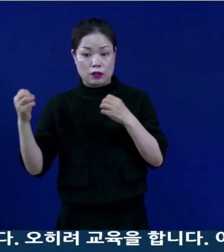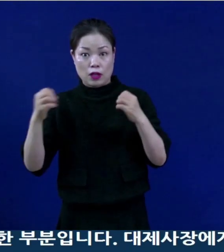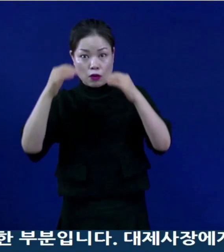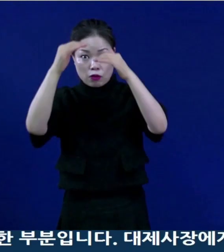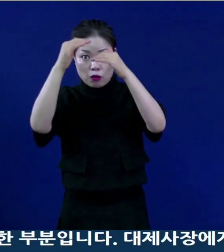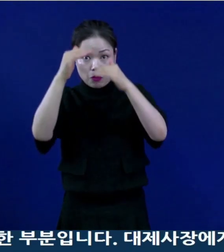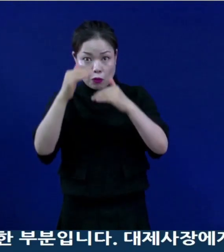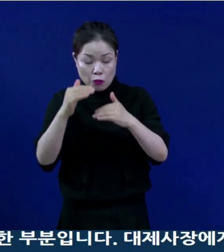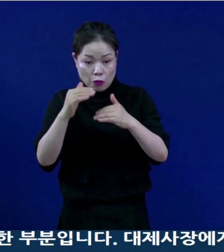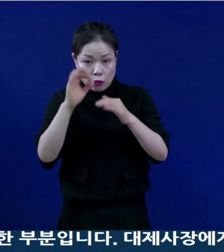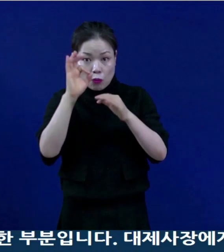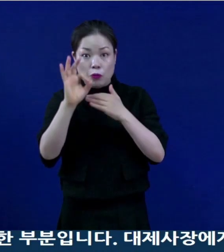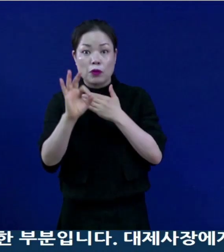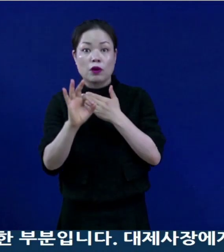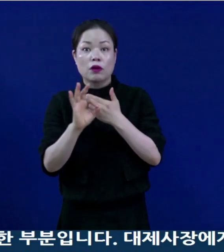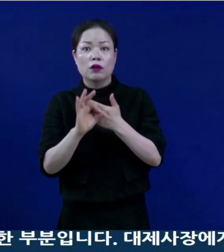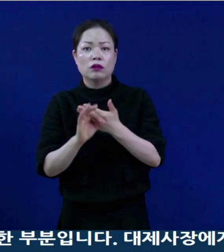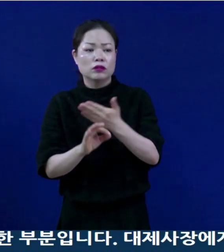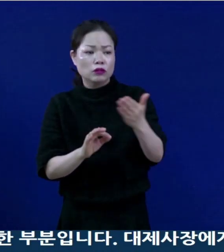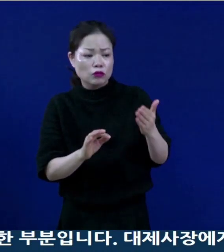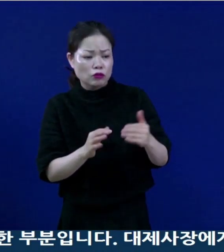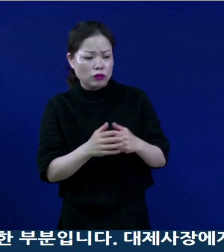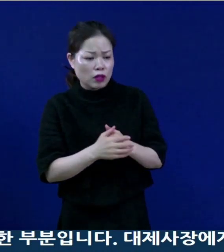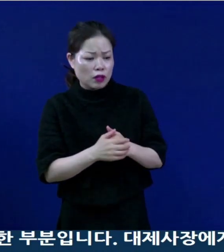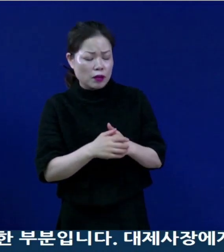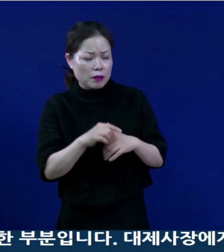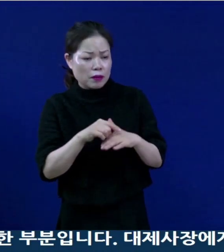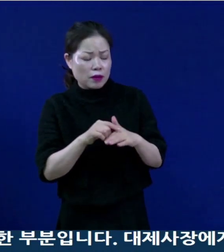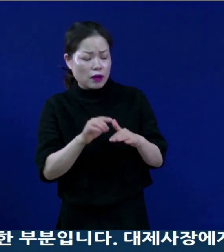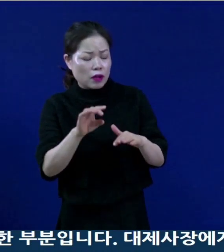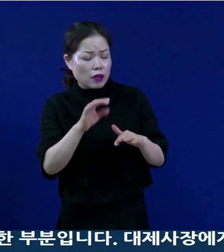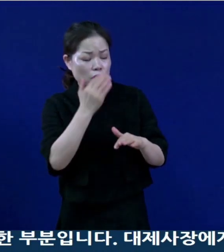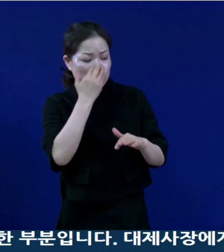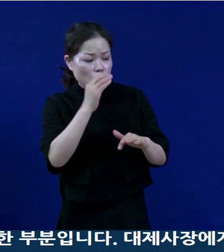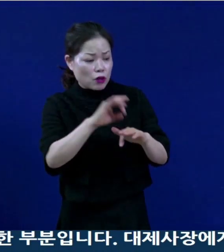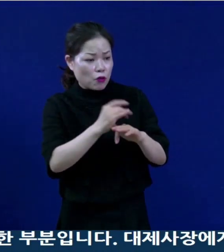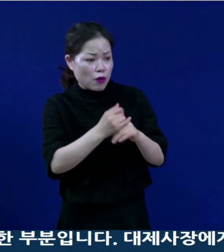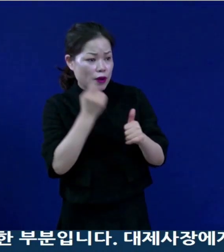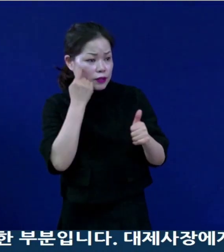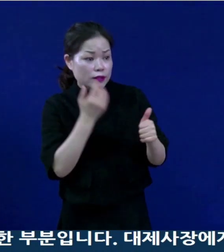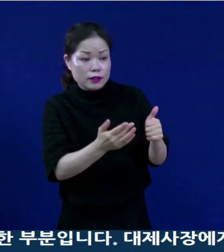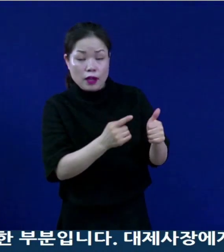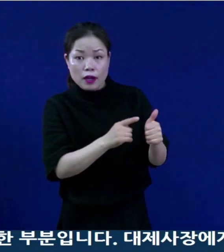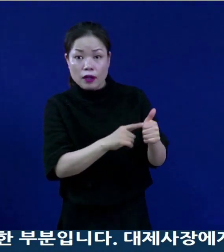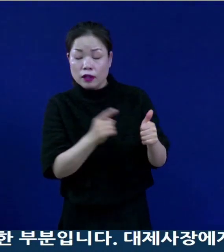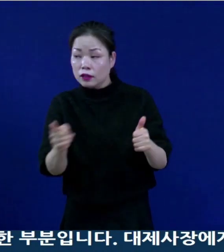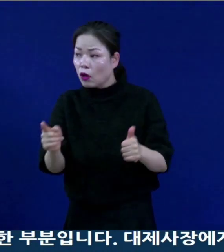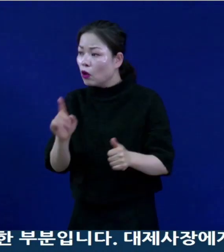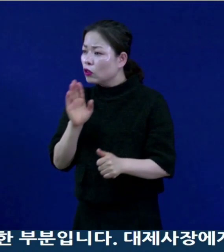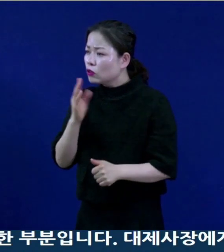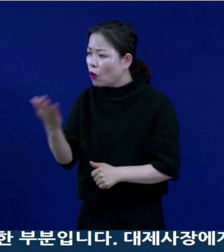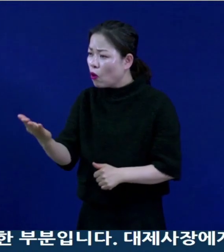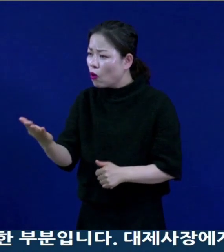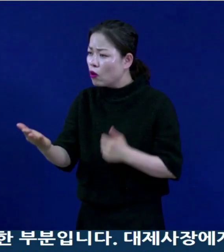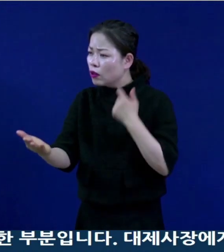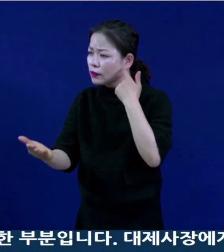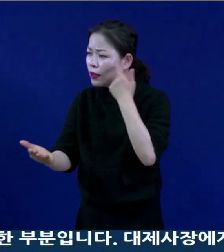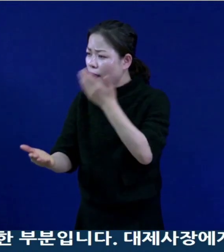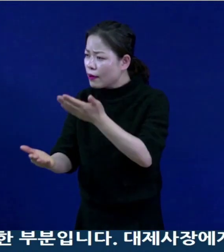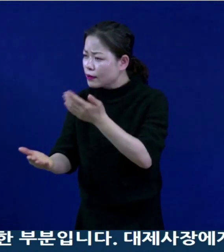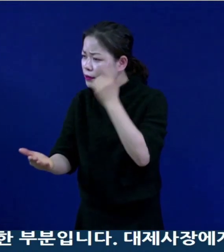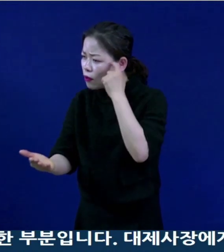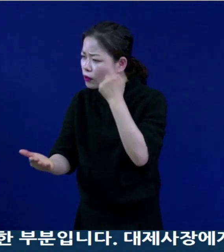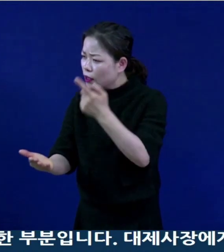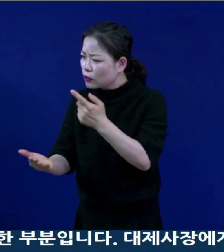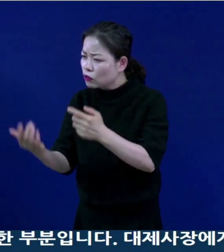내용을 면밀히 보세요. 네가 유대인의 왕이냐? 근데 예수님이 그거 네 생각이니 누구에게서 들은 거니